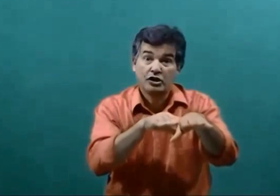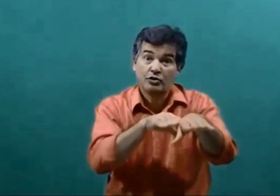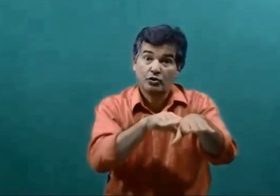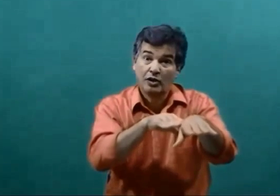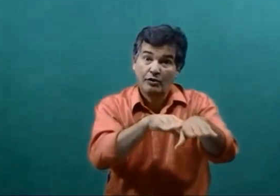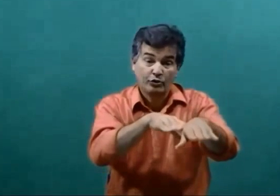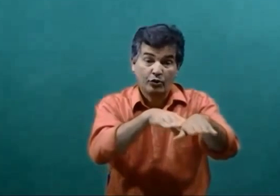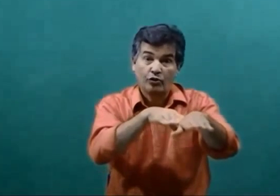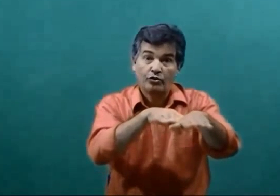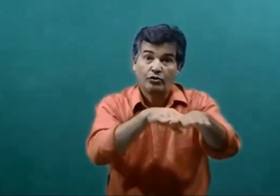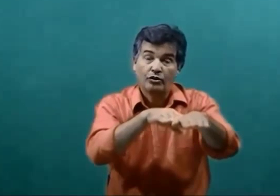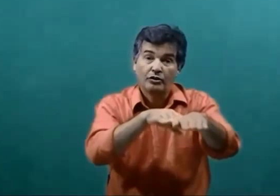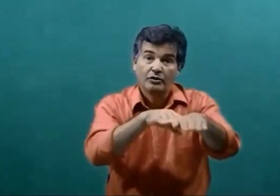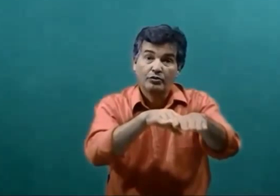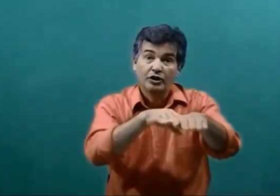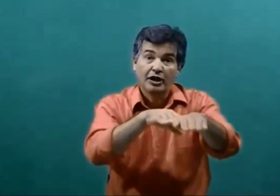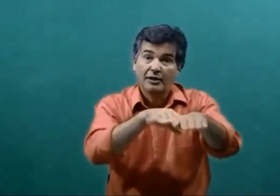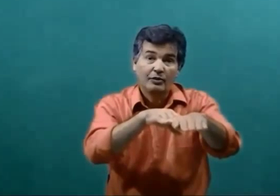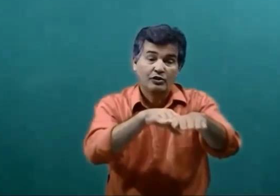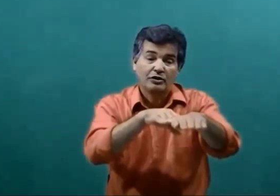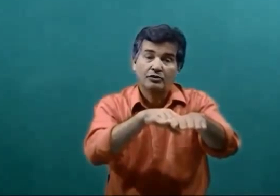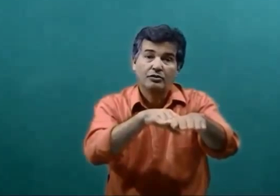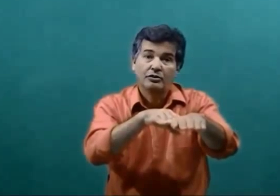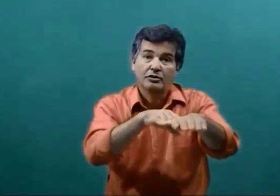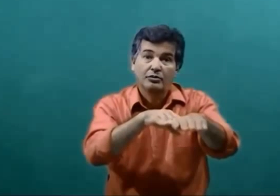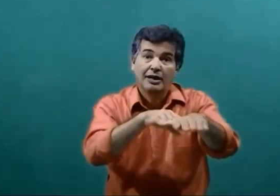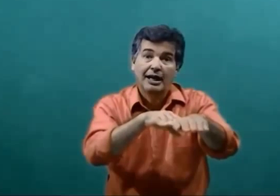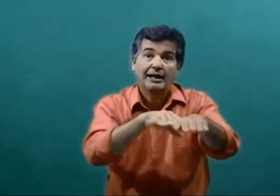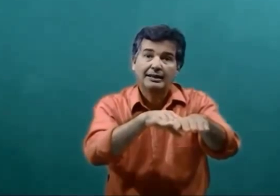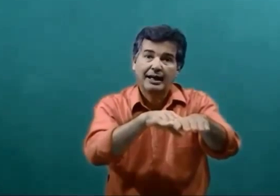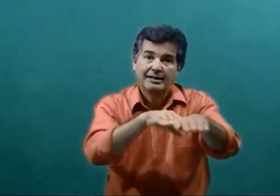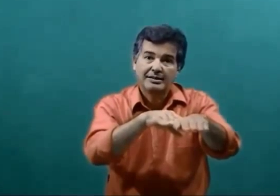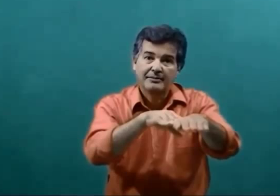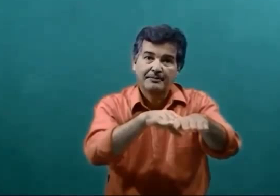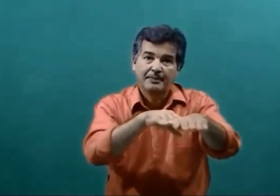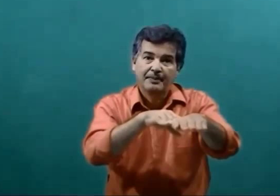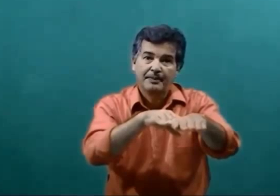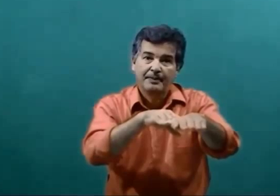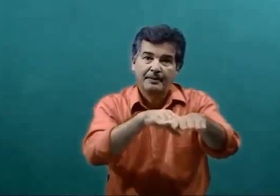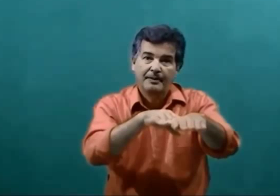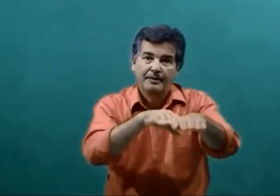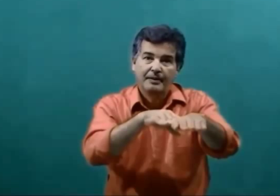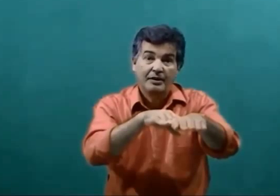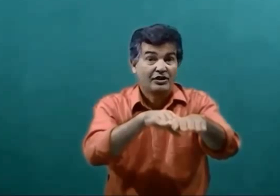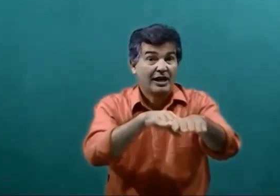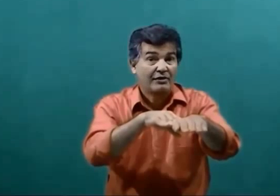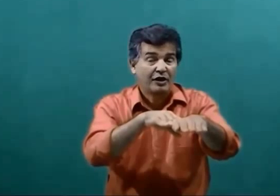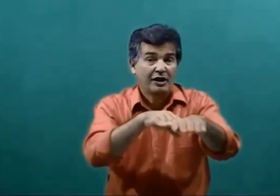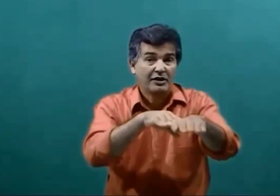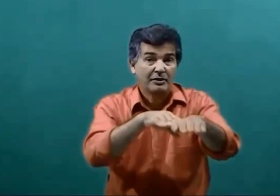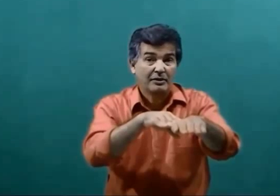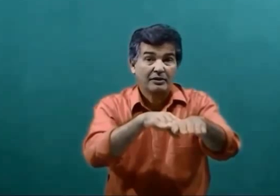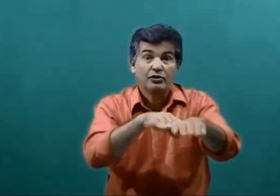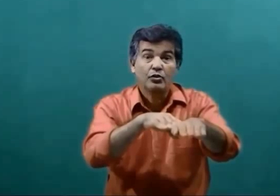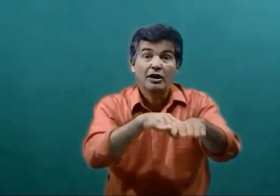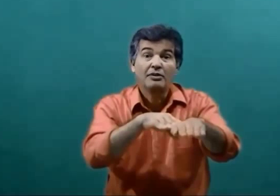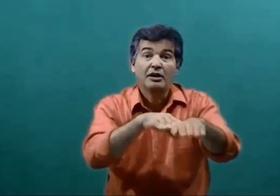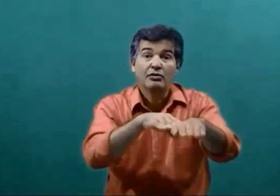puxando um trailer puxando uma carga atrás. Já é diferente de um caminhão